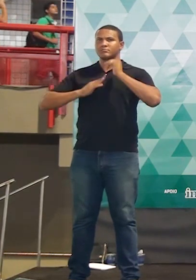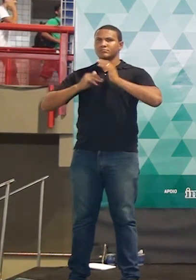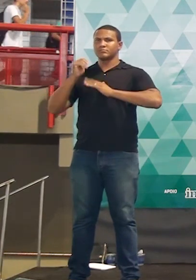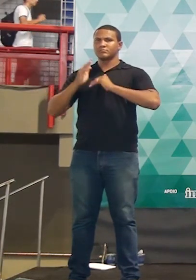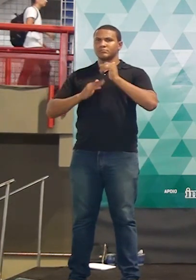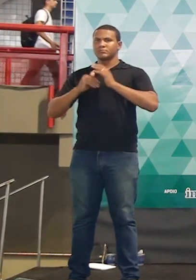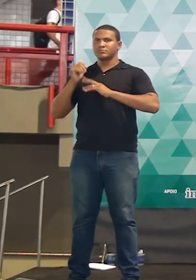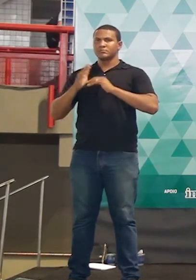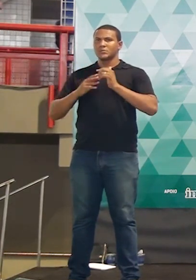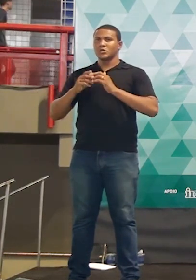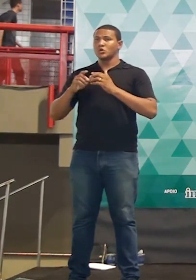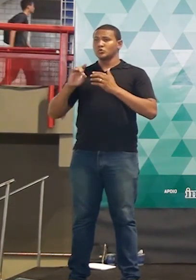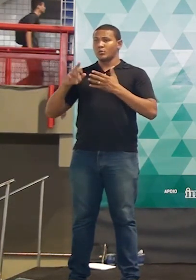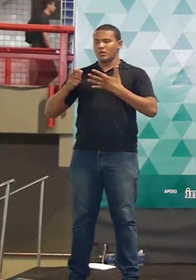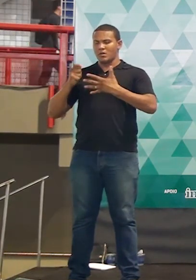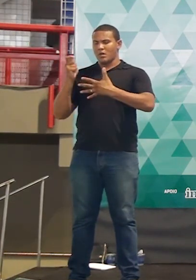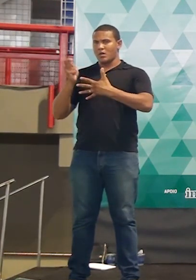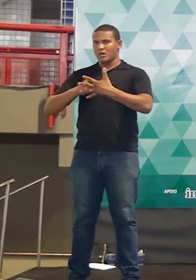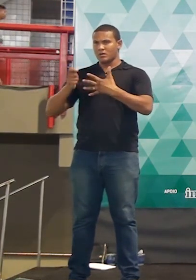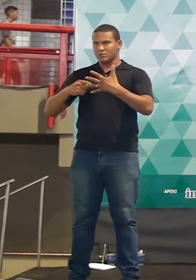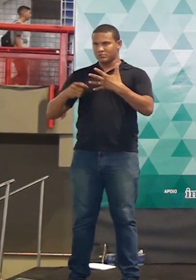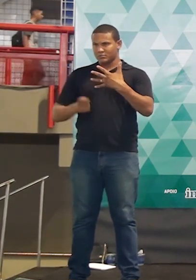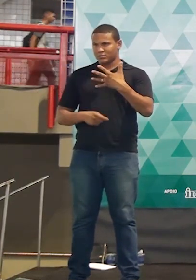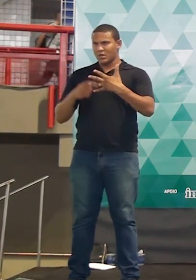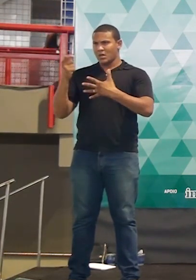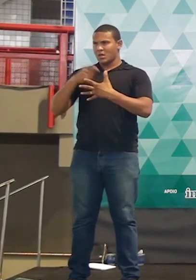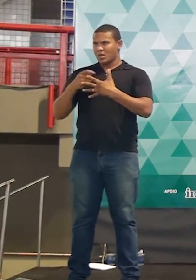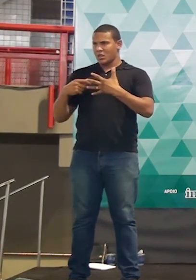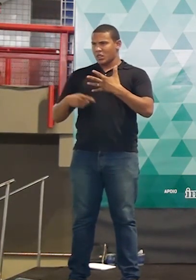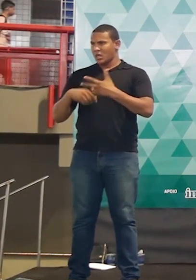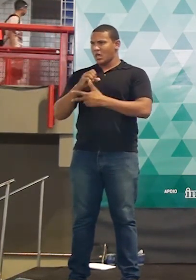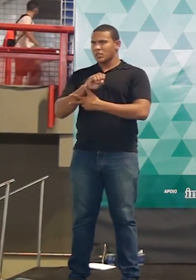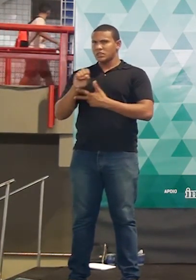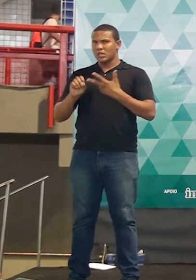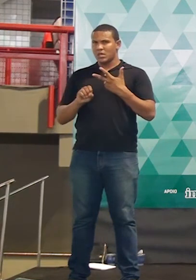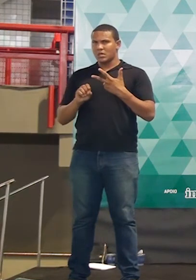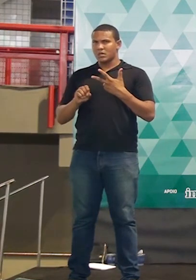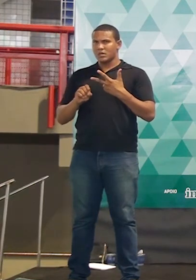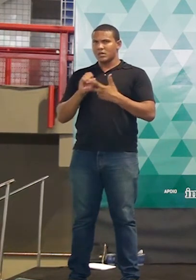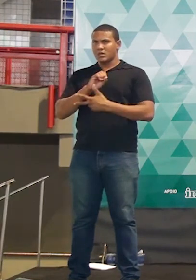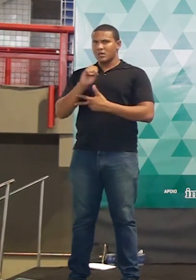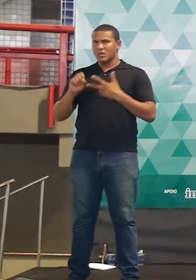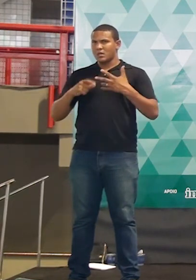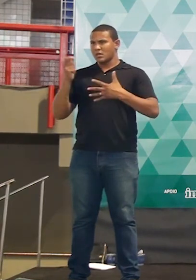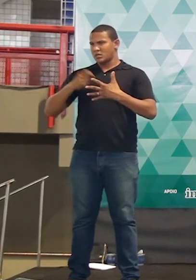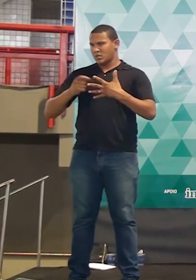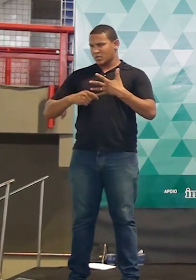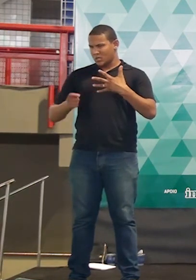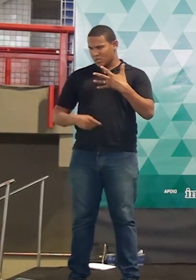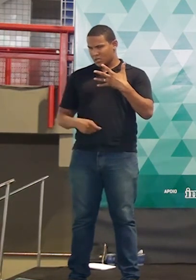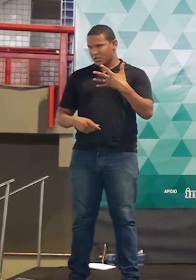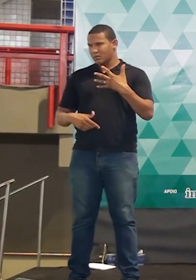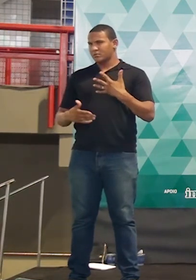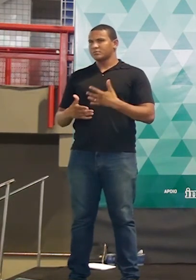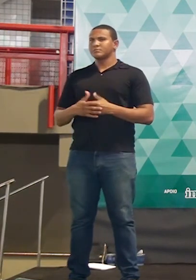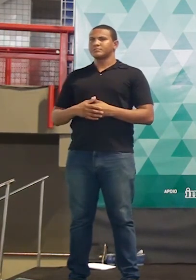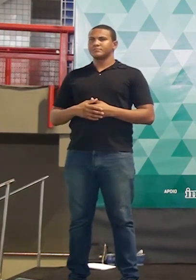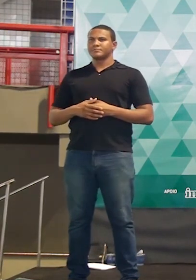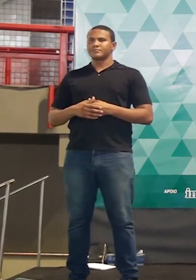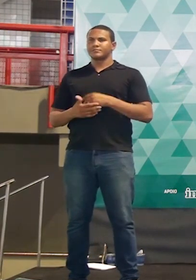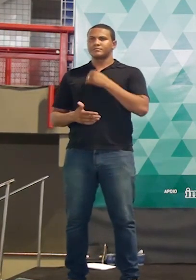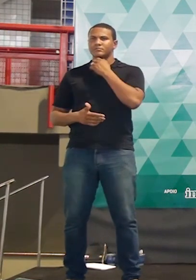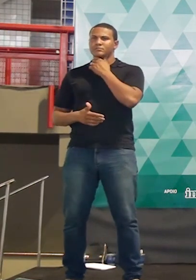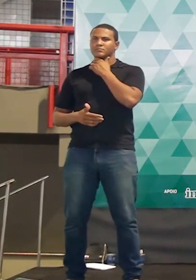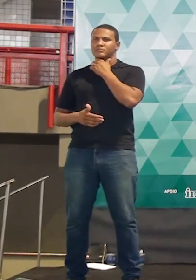é essencial para vocês compreenderem o que mudou, o que ficou, como está. Bem, é interessante que